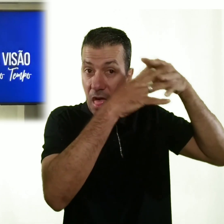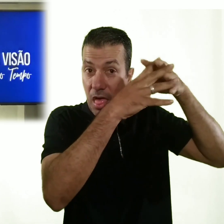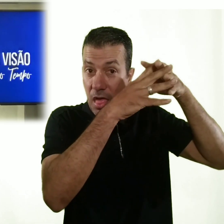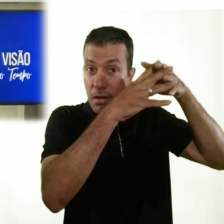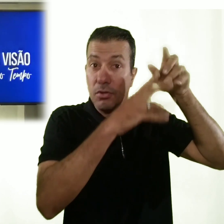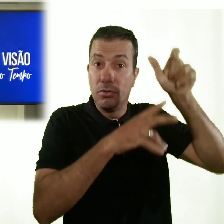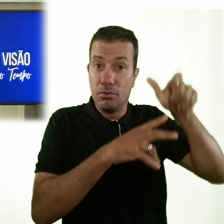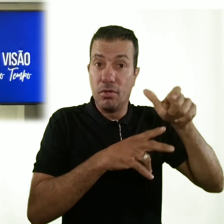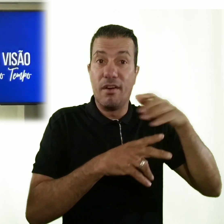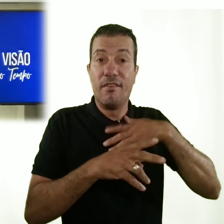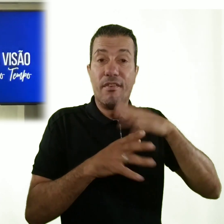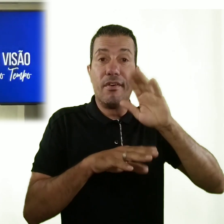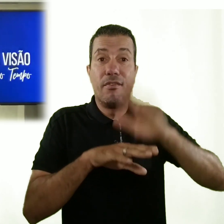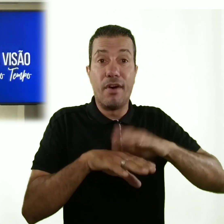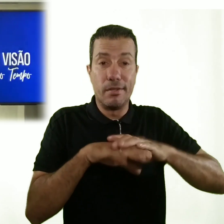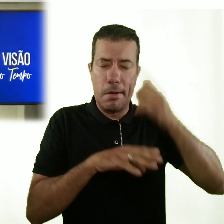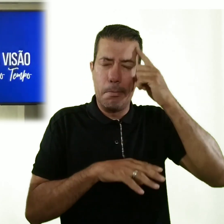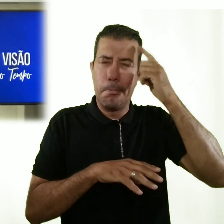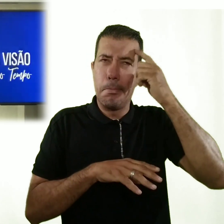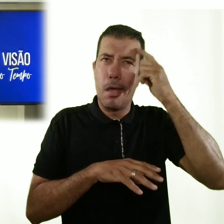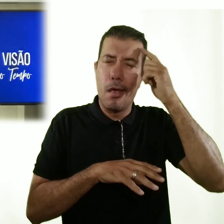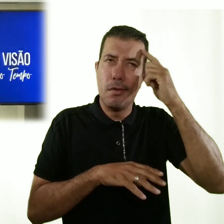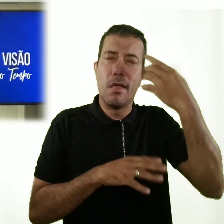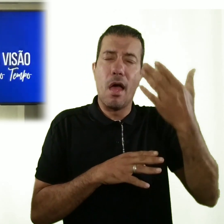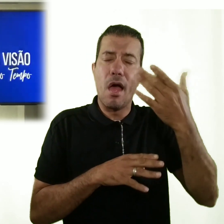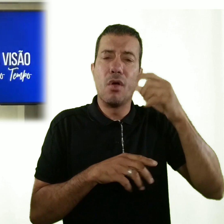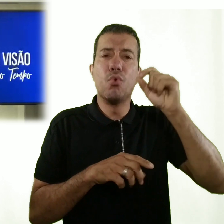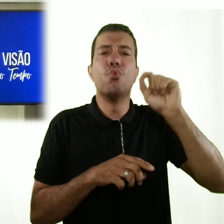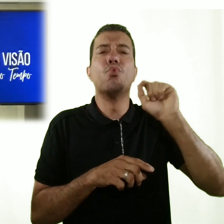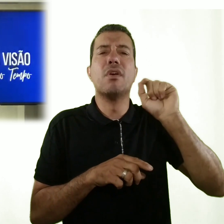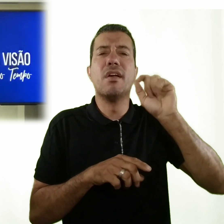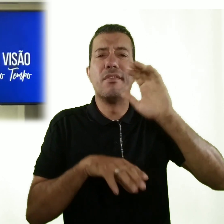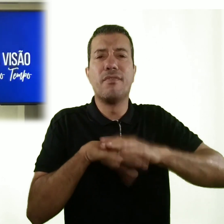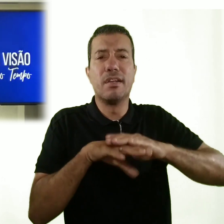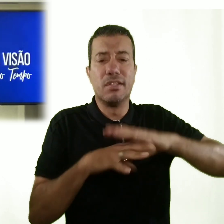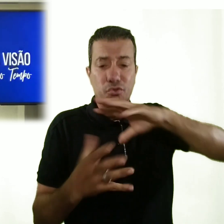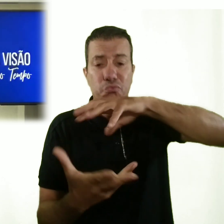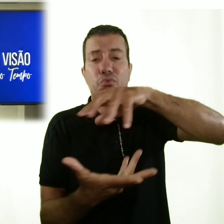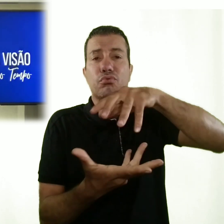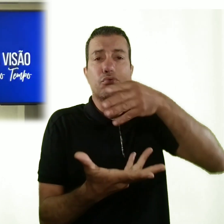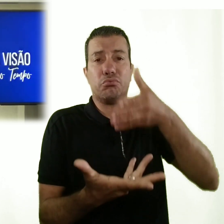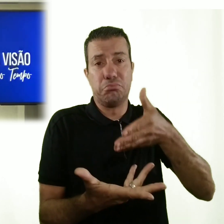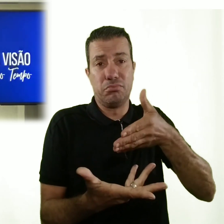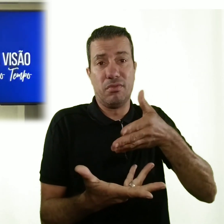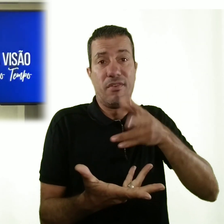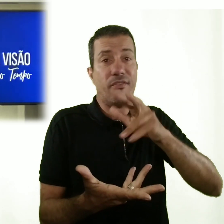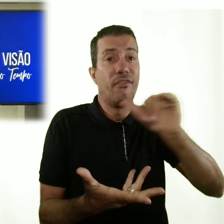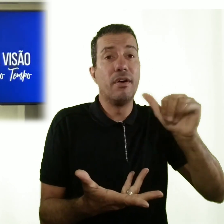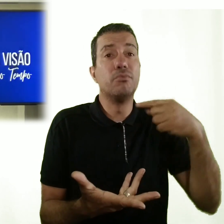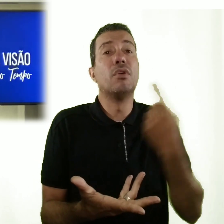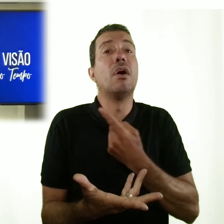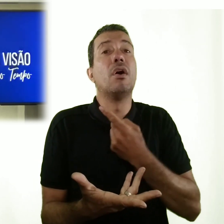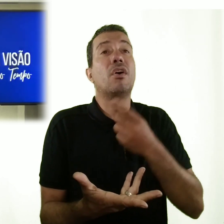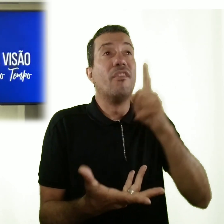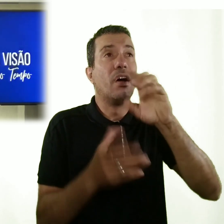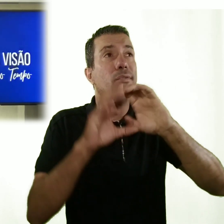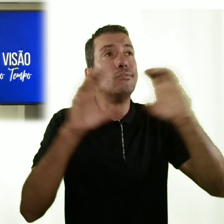cérebro vai nos fazer pensar o que é que nós estamos fazendo aqui. Para onde vamos? De onde